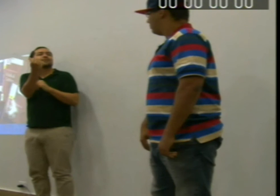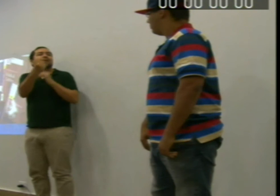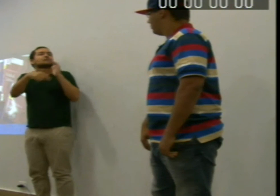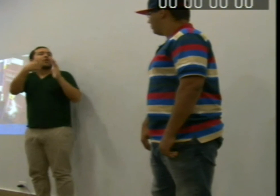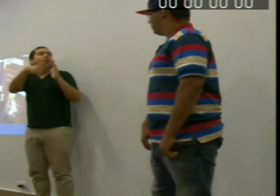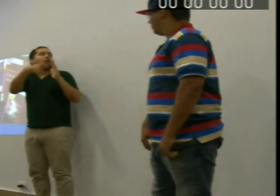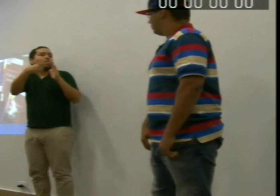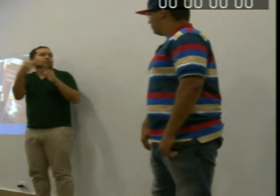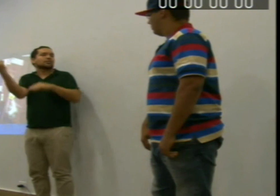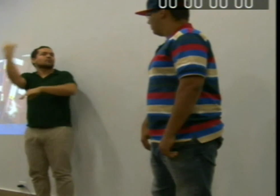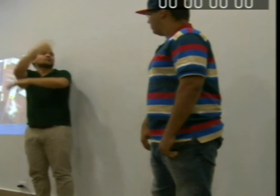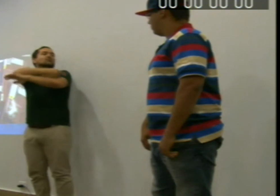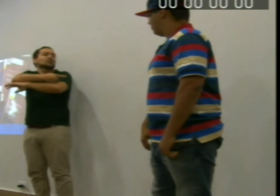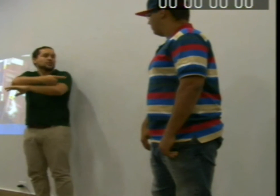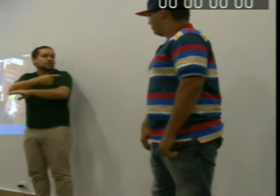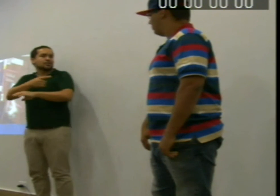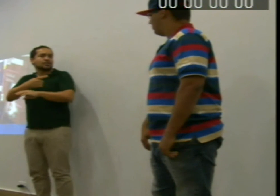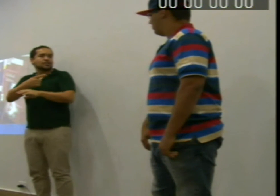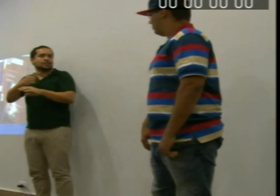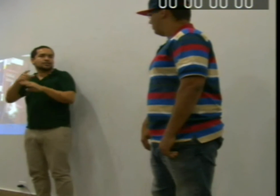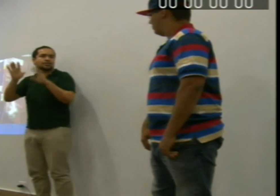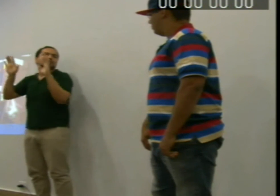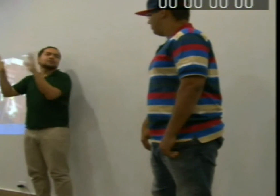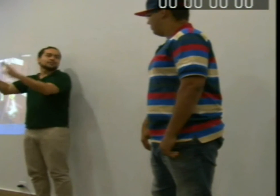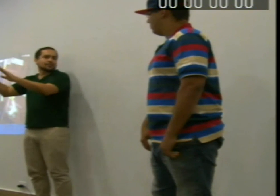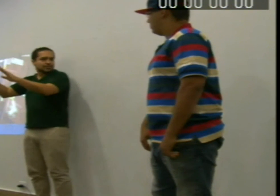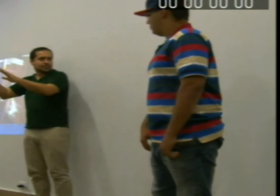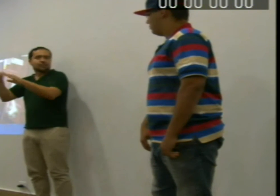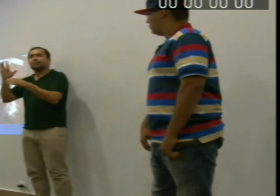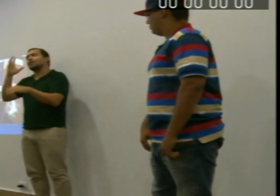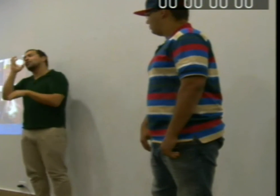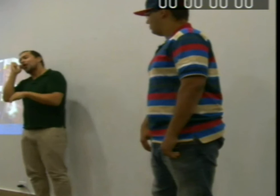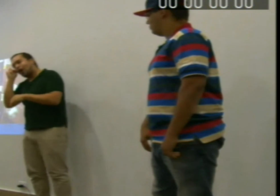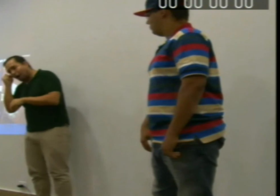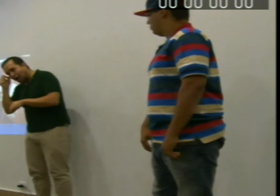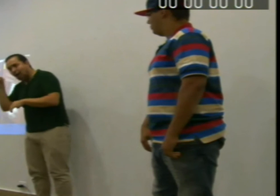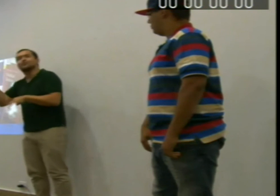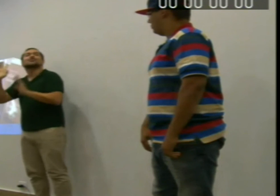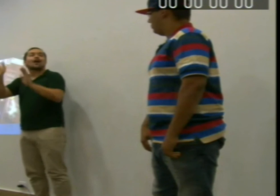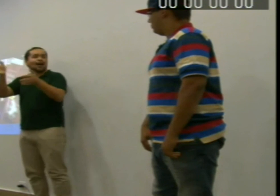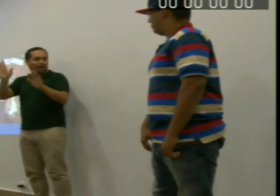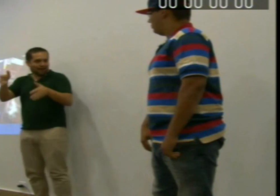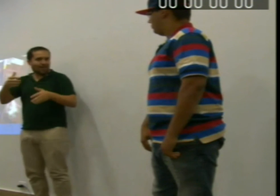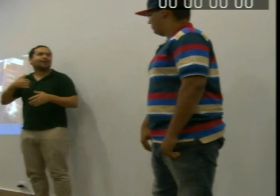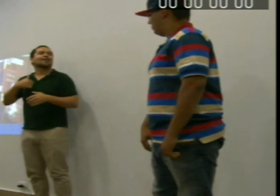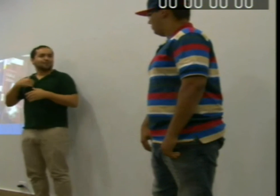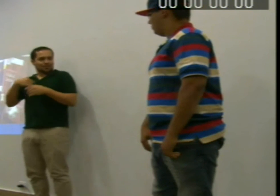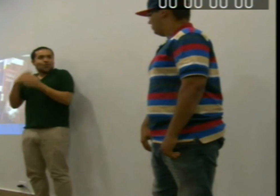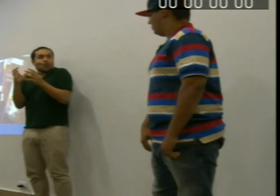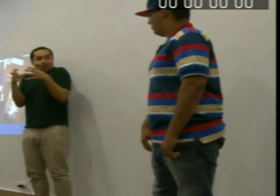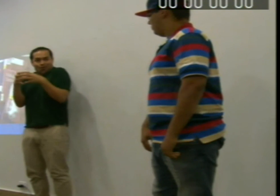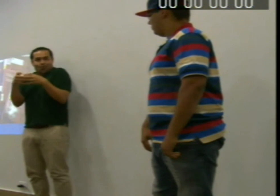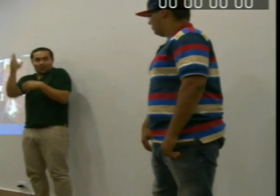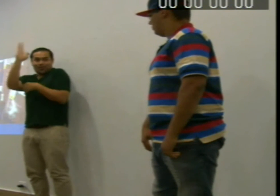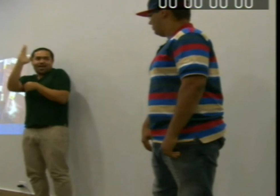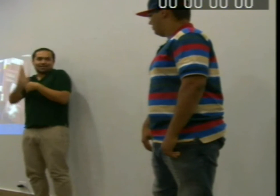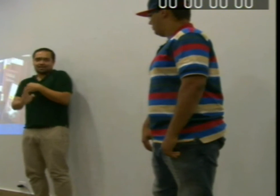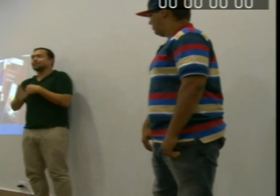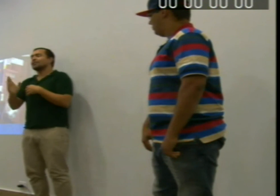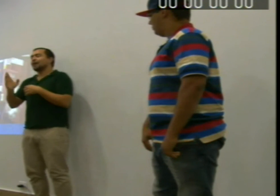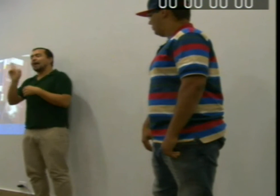16 horas por dia dentro do laboratório estudando então a gente dorme já já dormida no